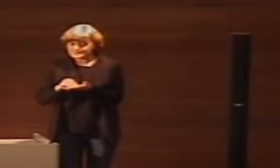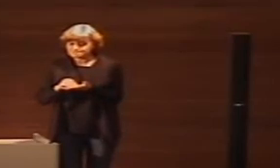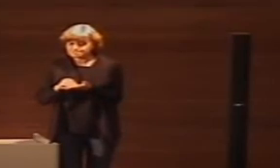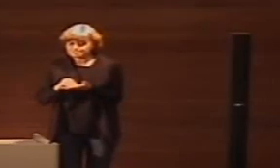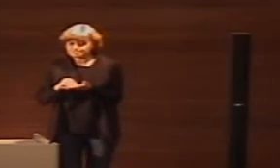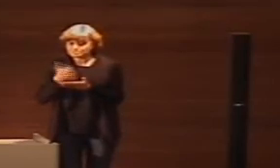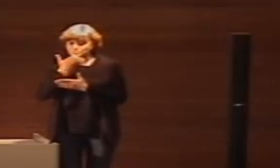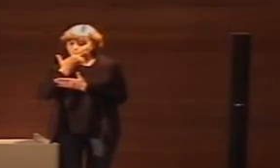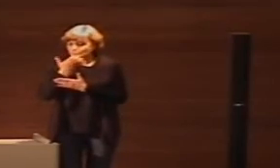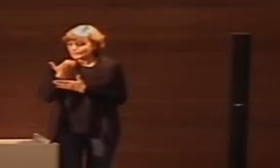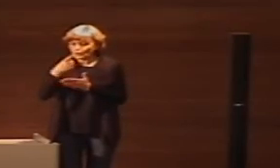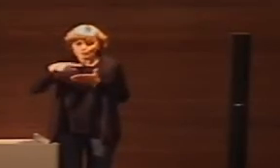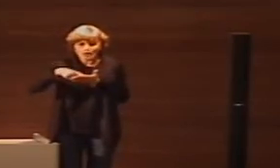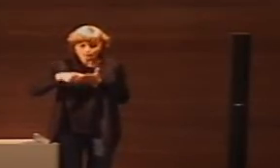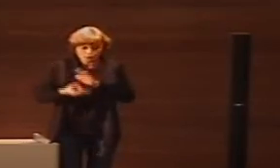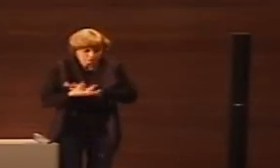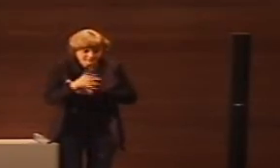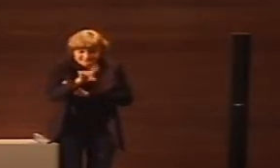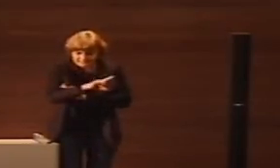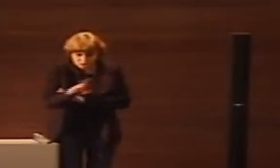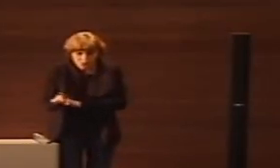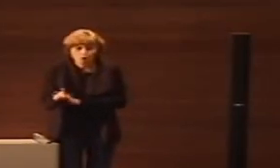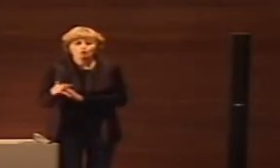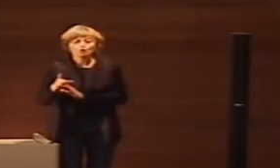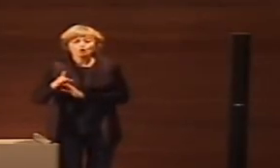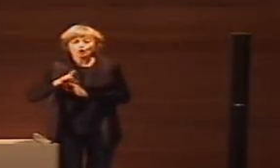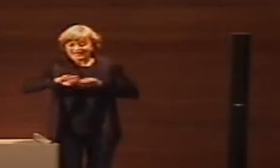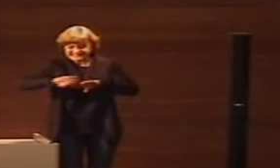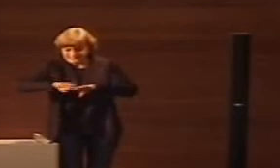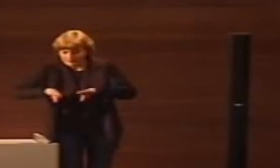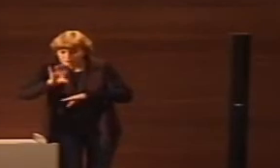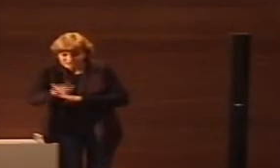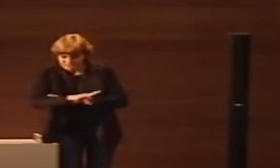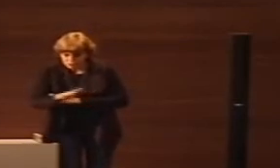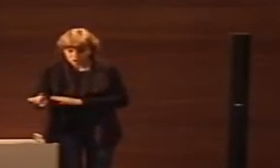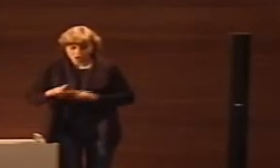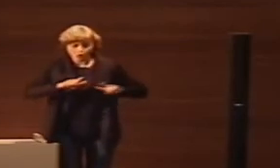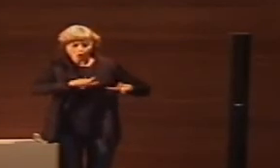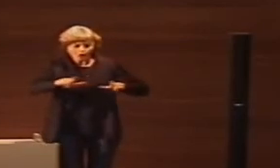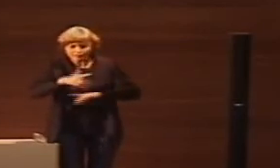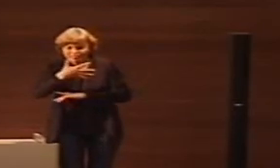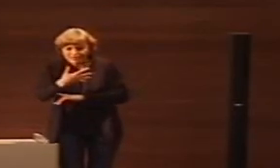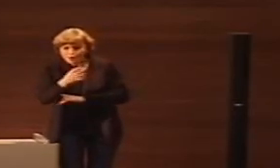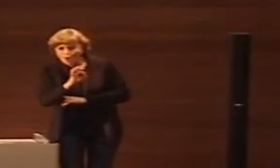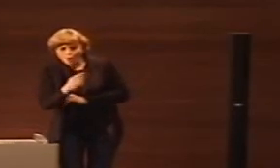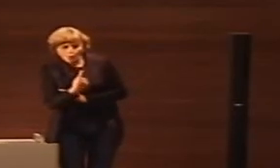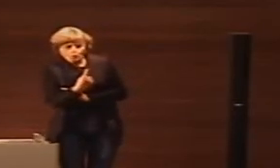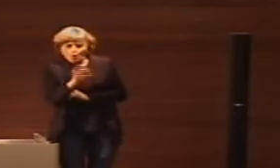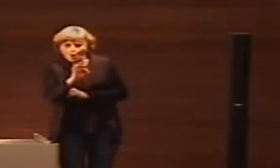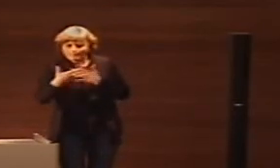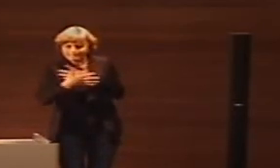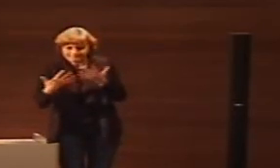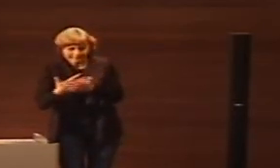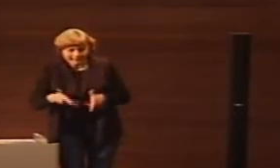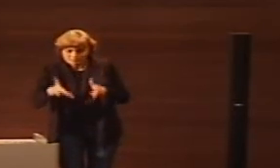ecodiseño, la producción limpia, los impuestos, la reducción del empleo productor, los sistemas de depósito, devolución y retorno. Pero la administración local tiene